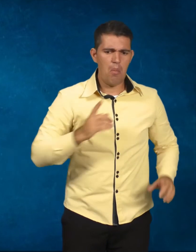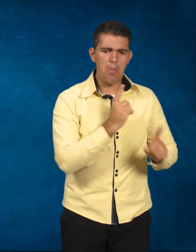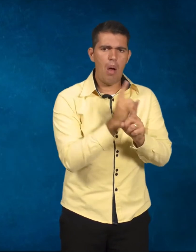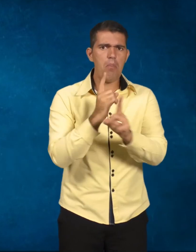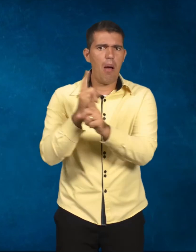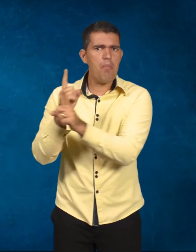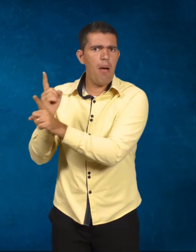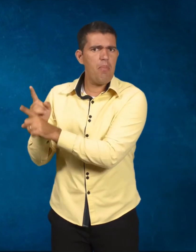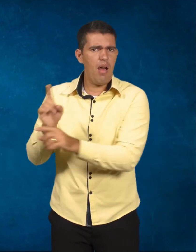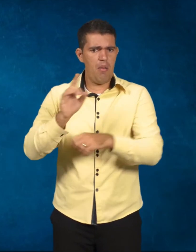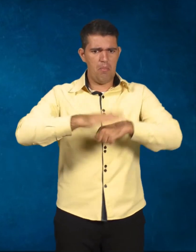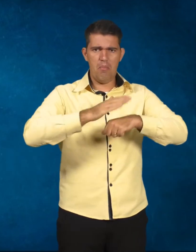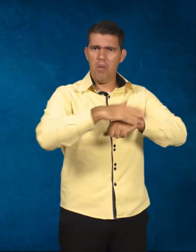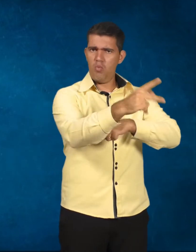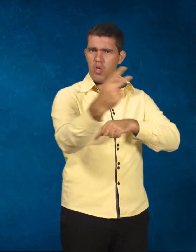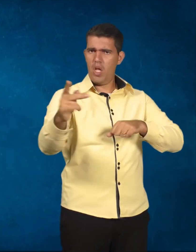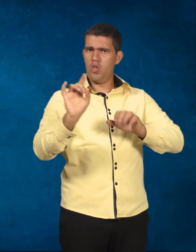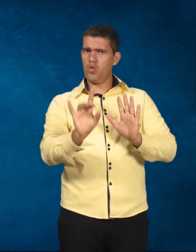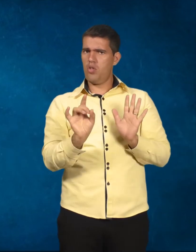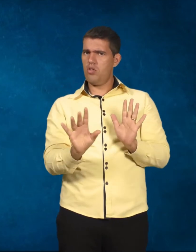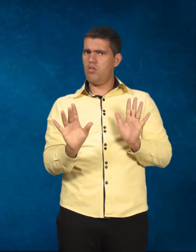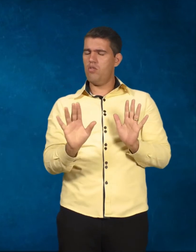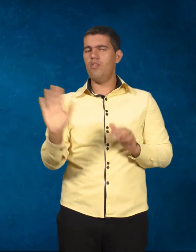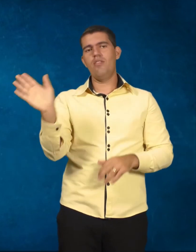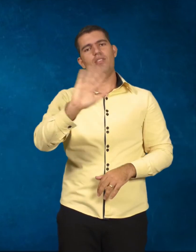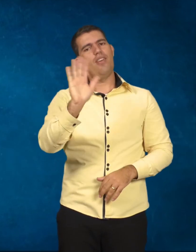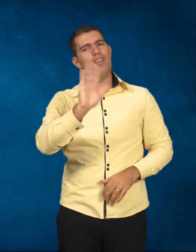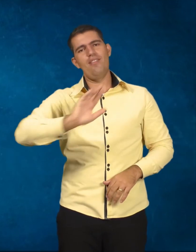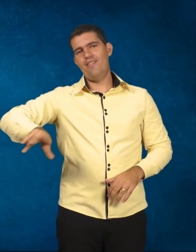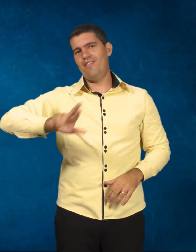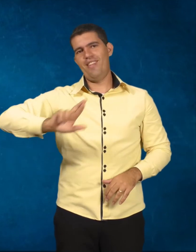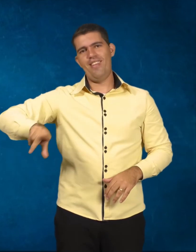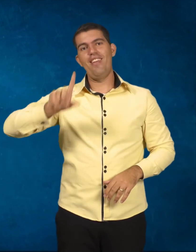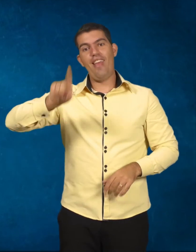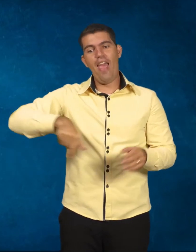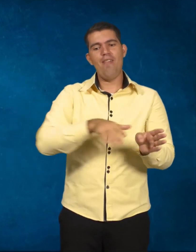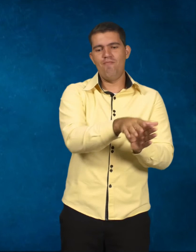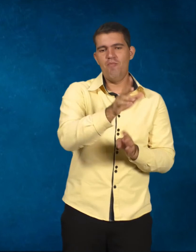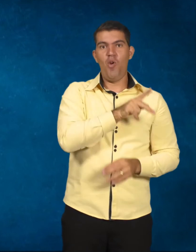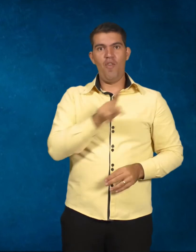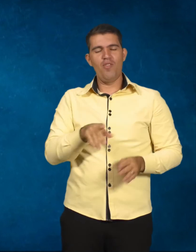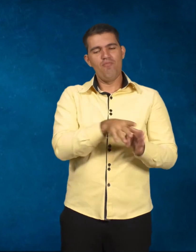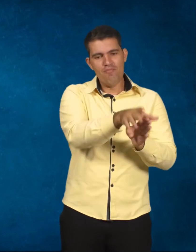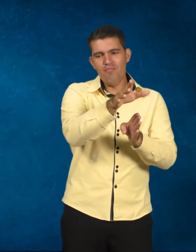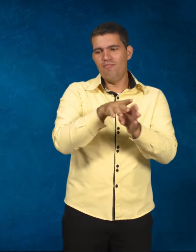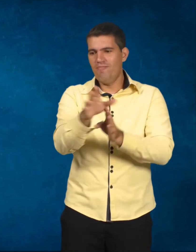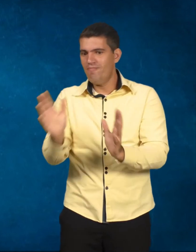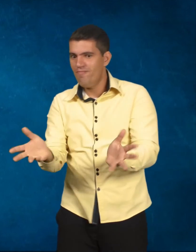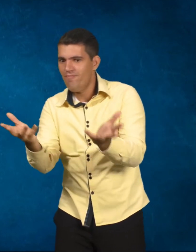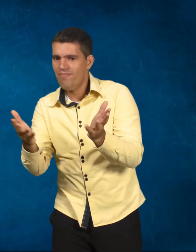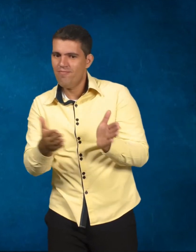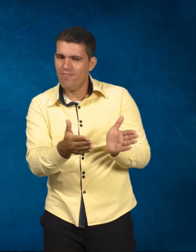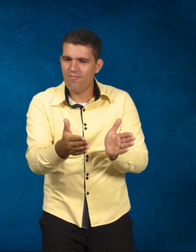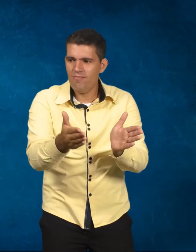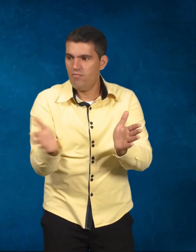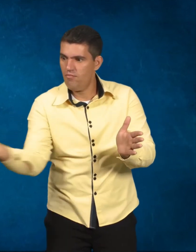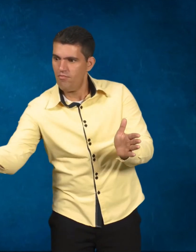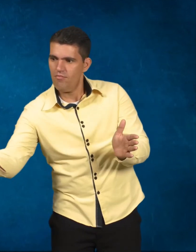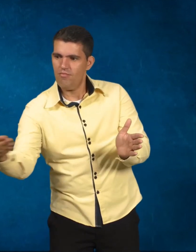as coisas por si mesmos. Eles são orientados o tempo todo pelo professor, pois mesmo que fosse possível os